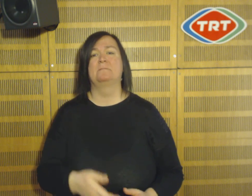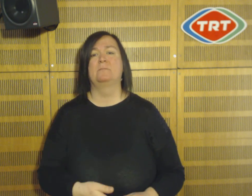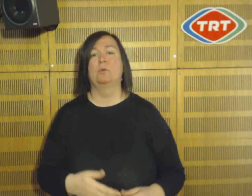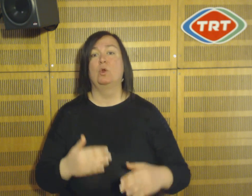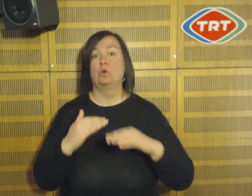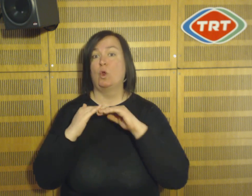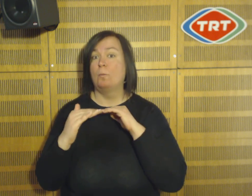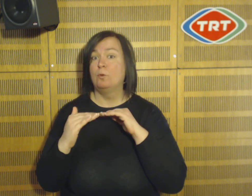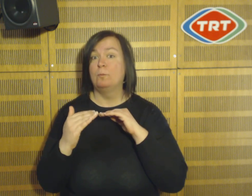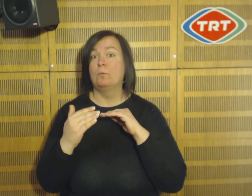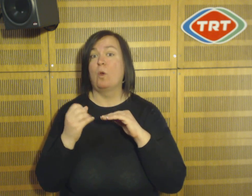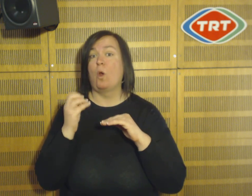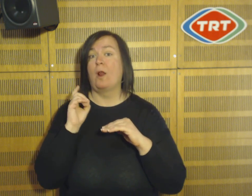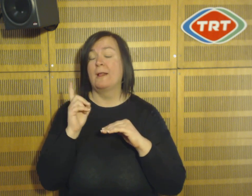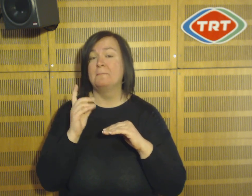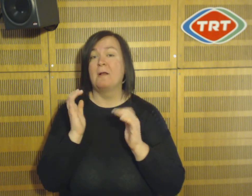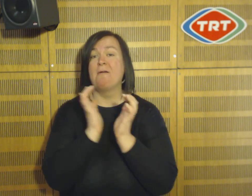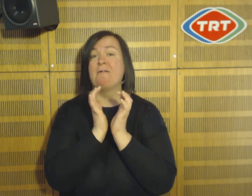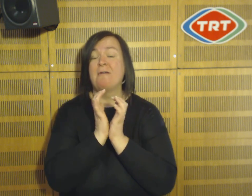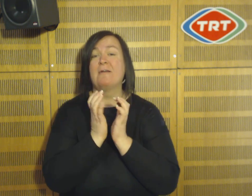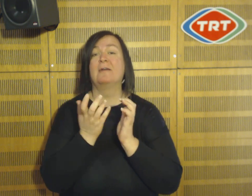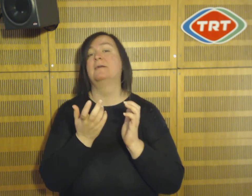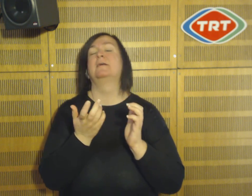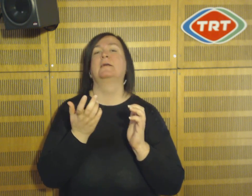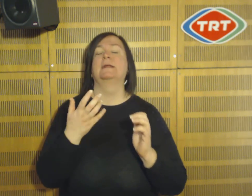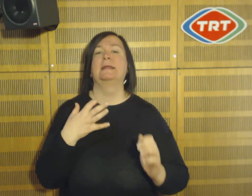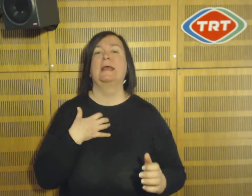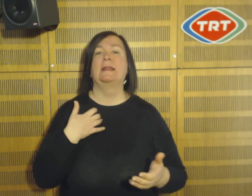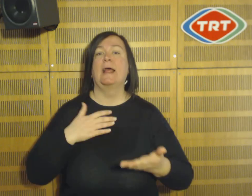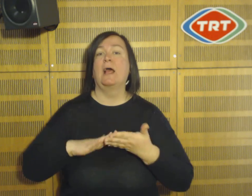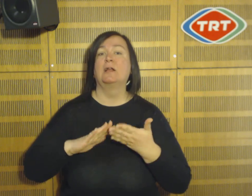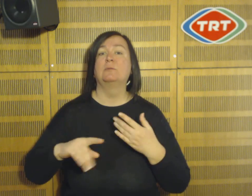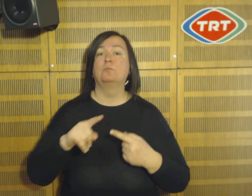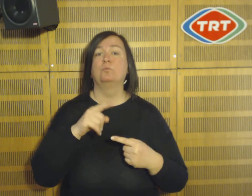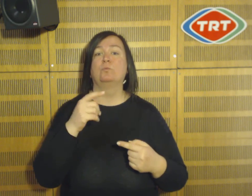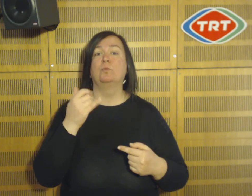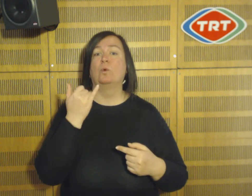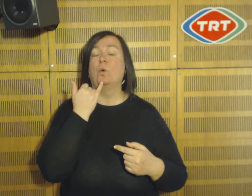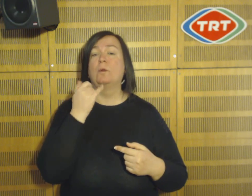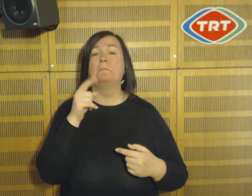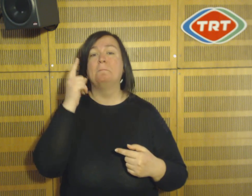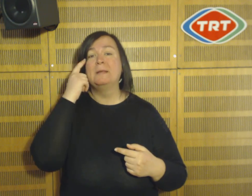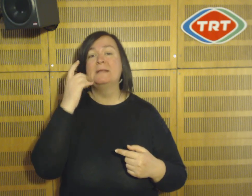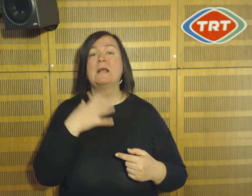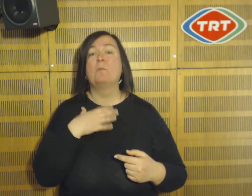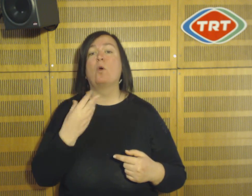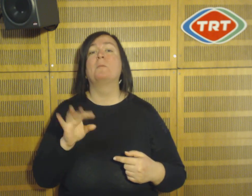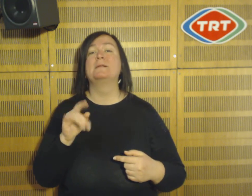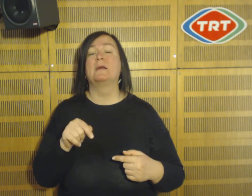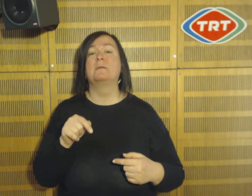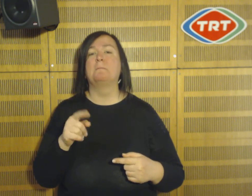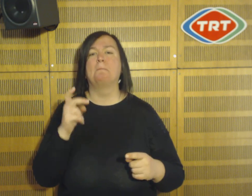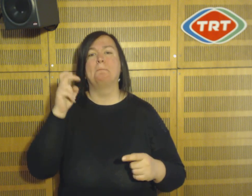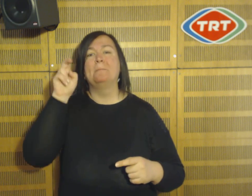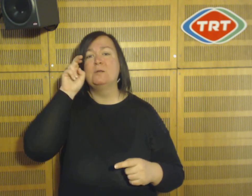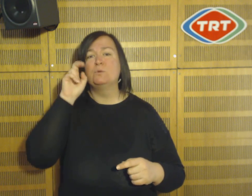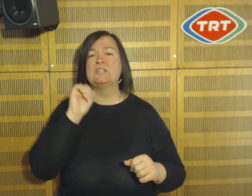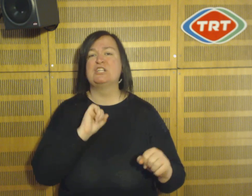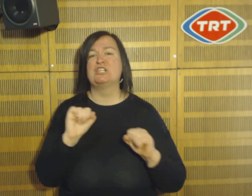Eee öğretmenler aileler ve Eee kendi arkadaşları bu konuda bilgi sahibi olmazsa eee bir Eee psikolojik şiddete de maruz kalıyor bu